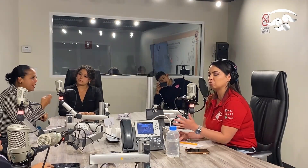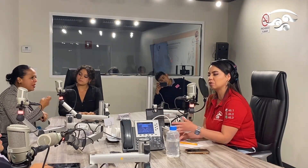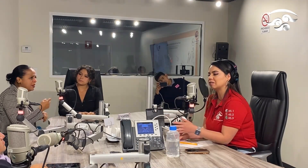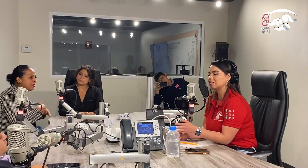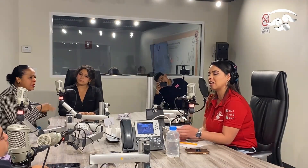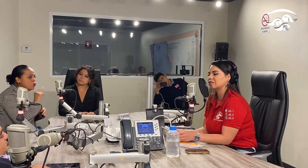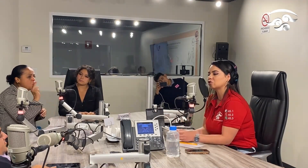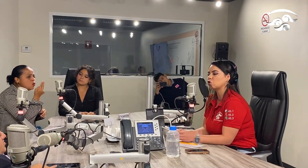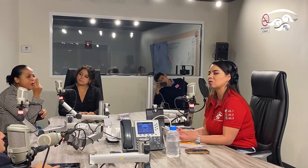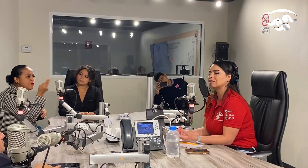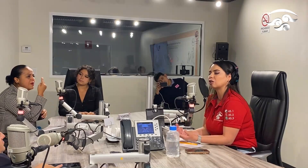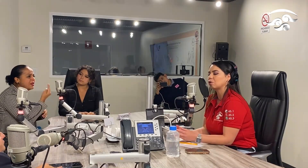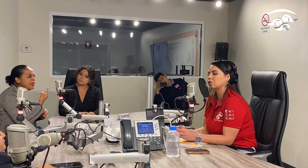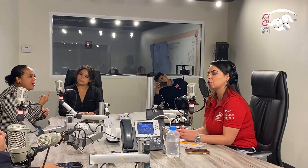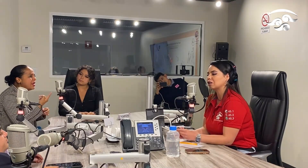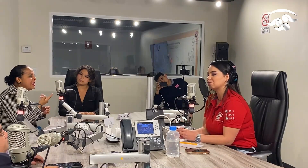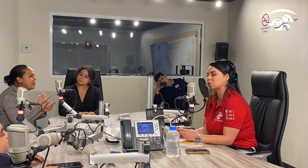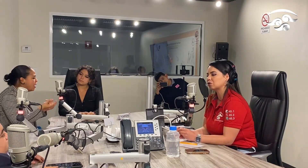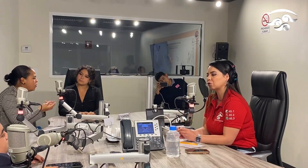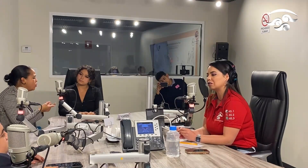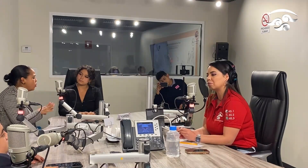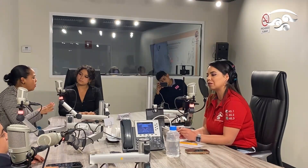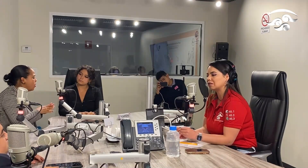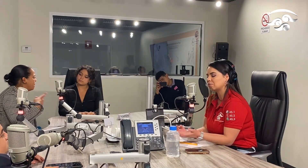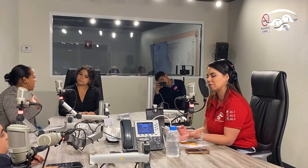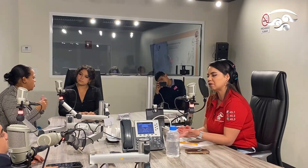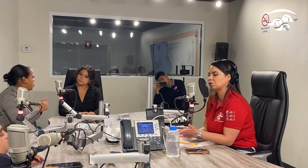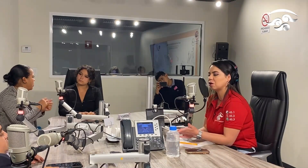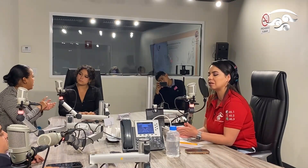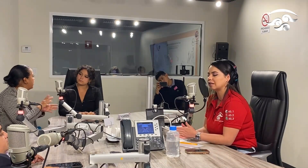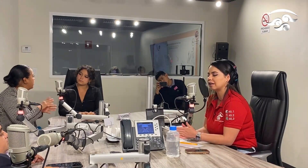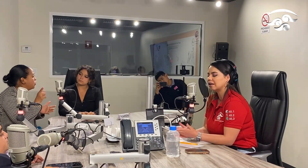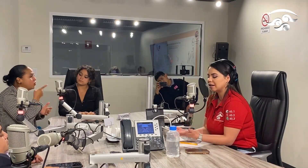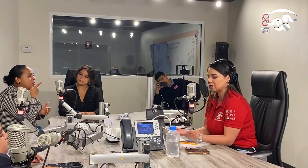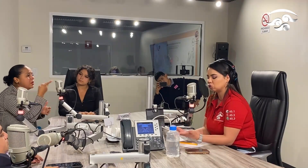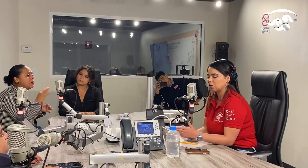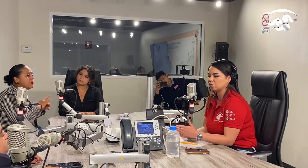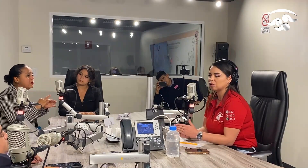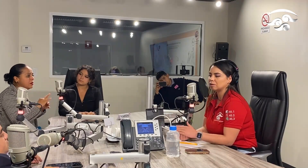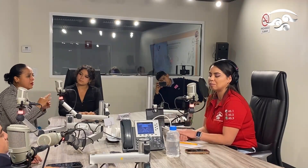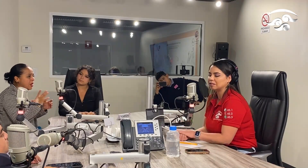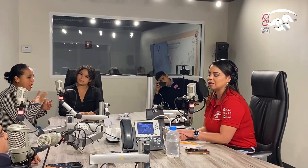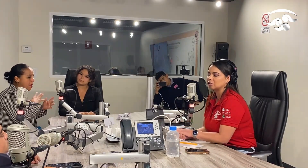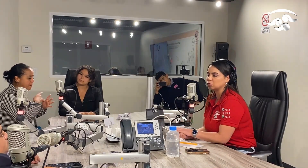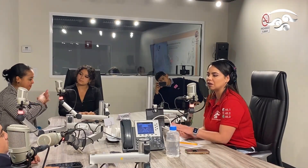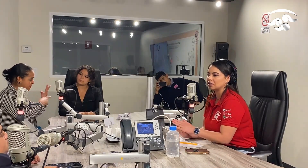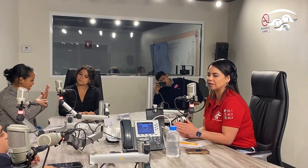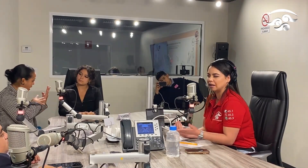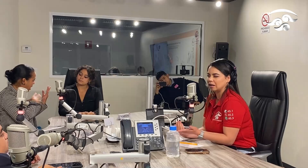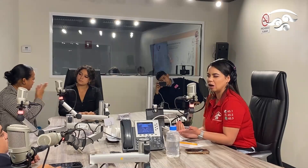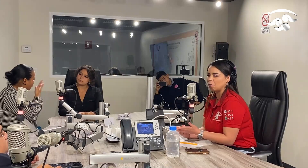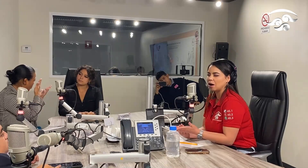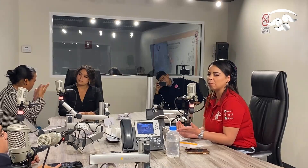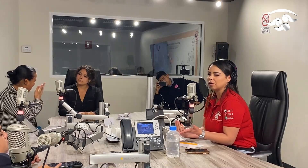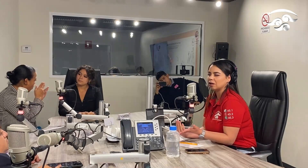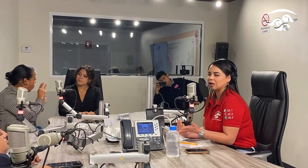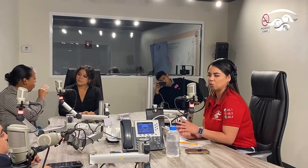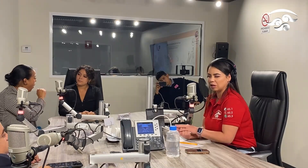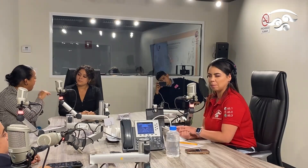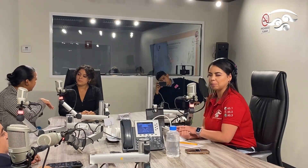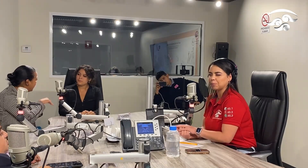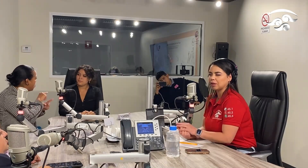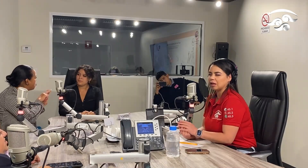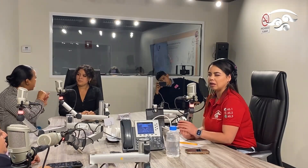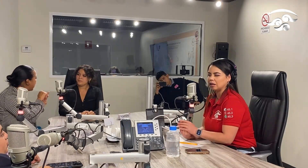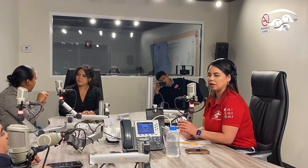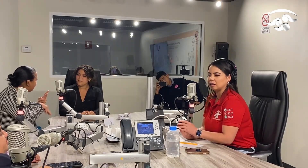las universidades, cómo está actuando con las personas con discapacidad. Me mencionabas que estuvieron presentes estudiantes de la UAM, la